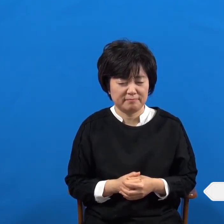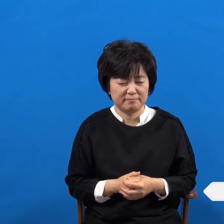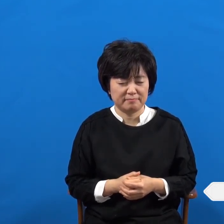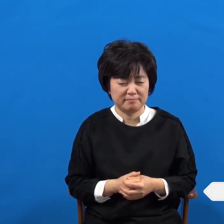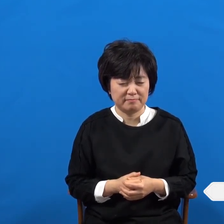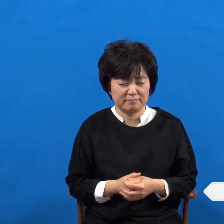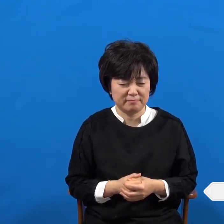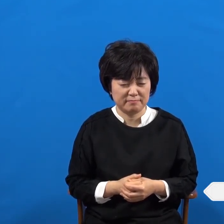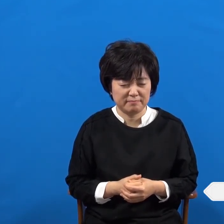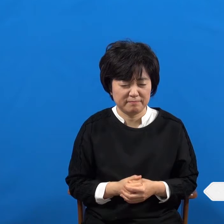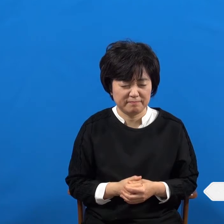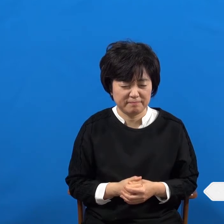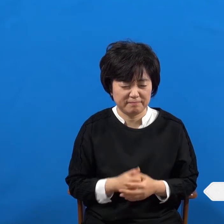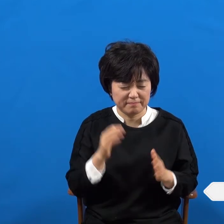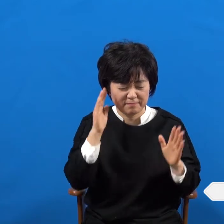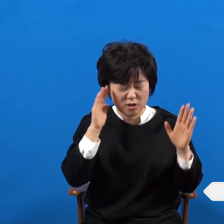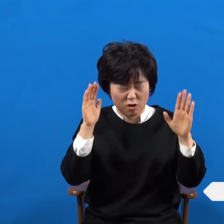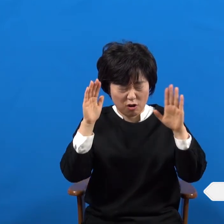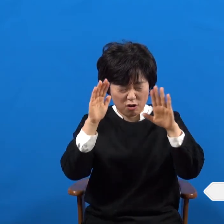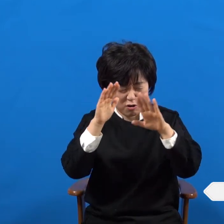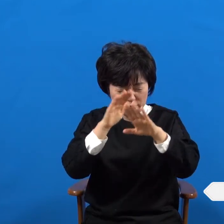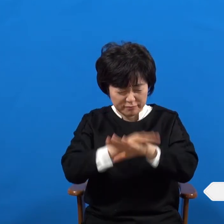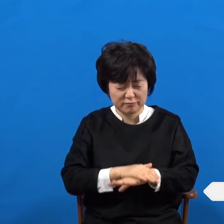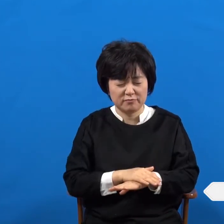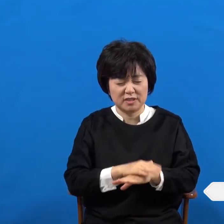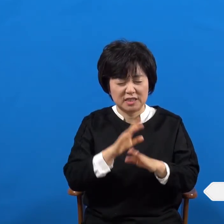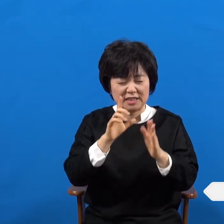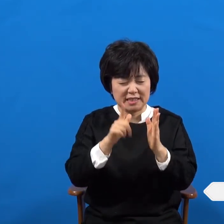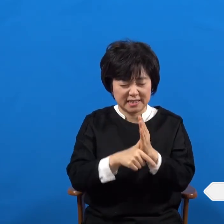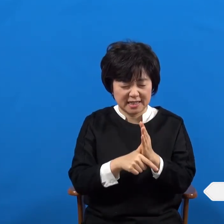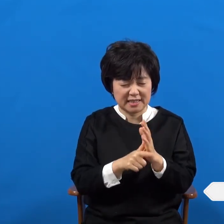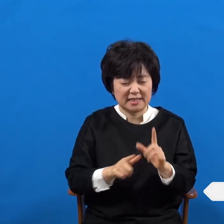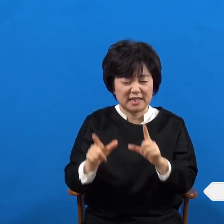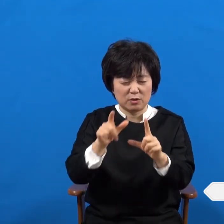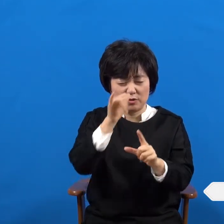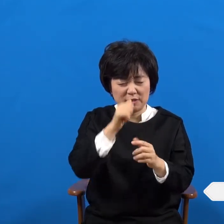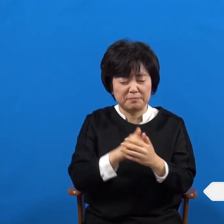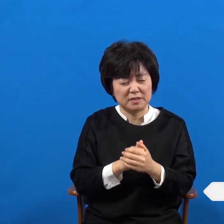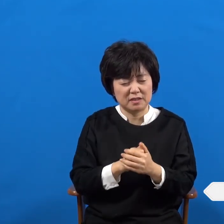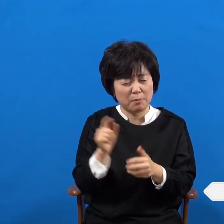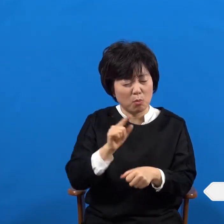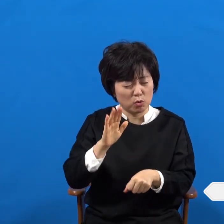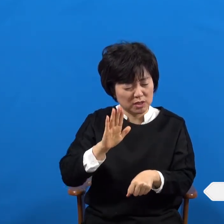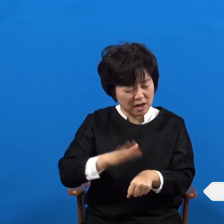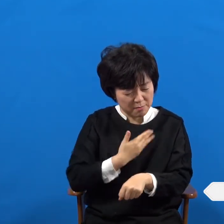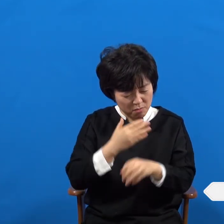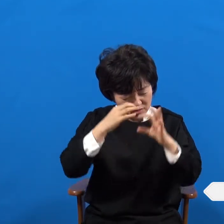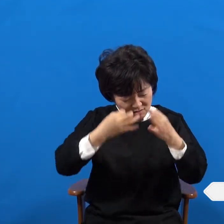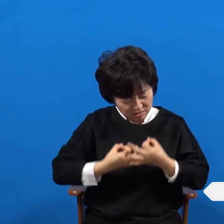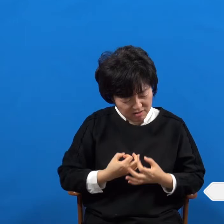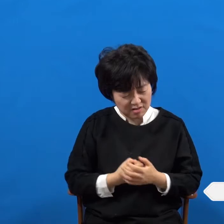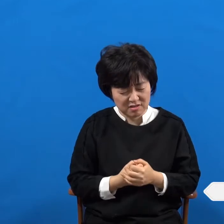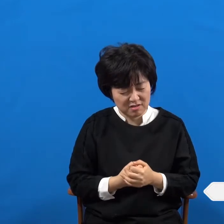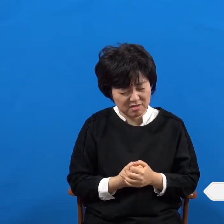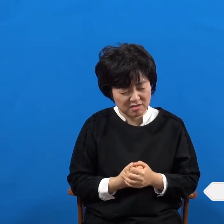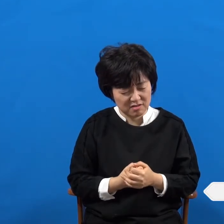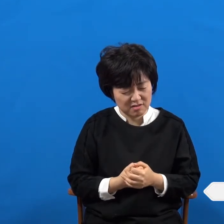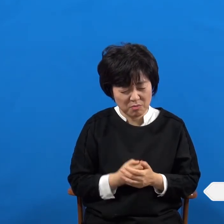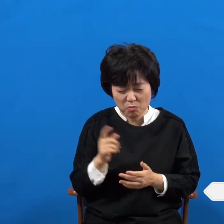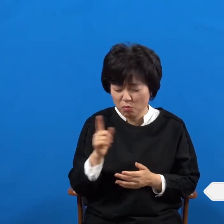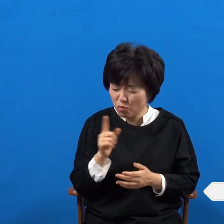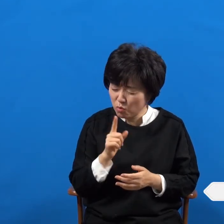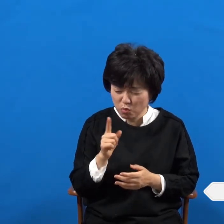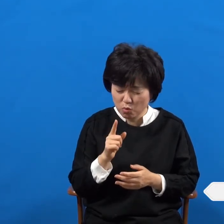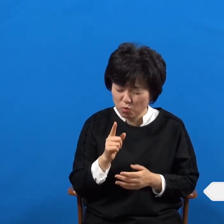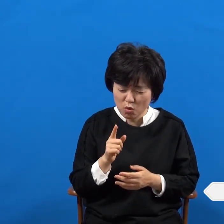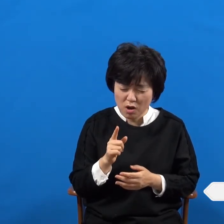너무나 어두운 시간을 지나고 있습니다. 어디서부터 잘못됐는지, 어디서부터 시작해야